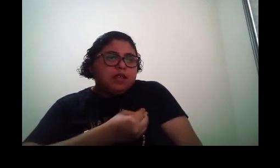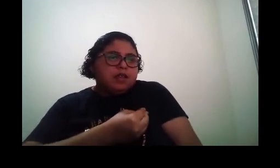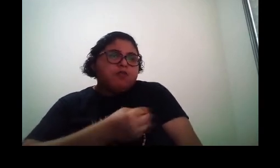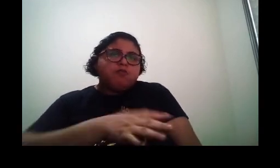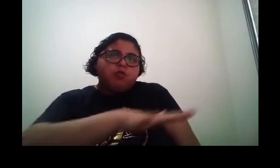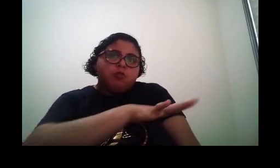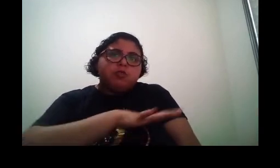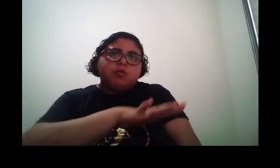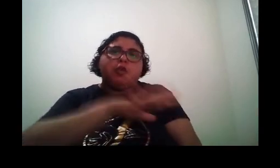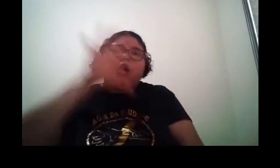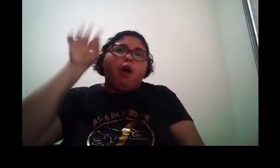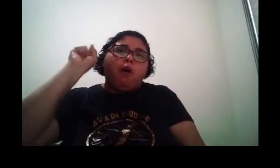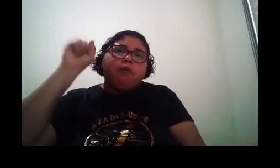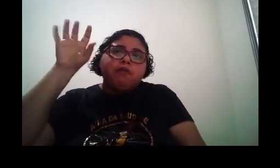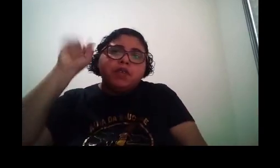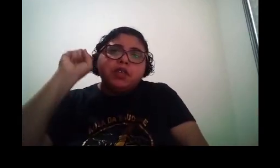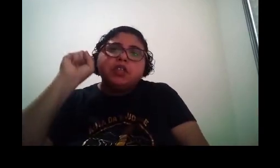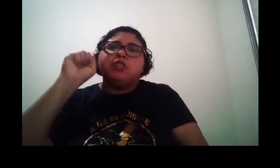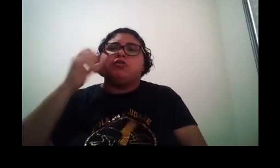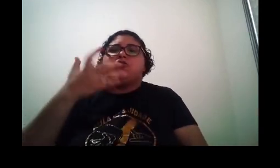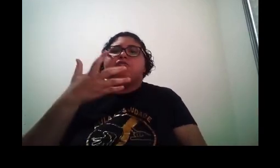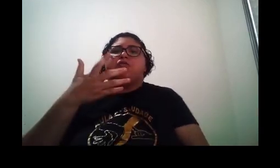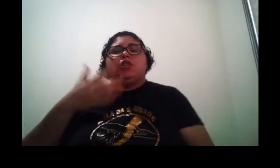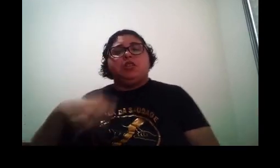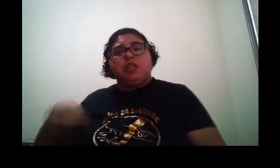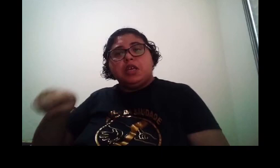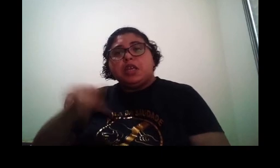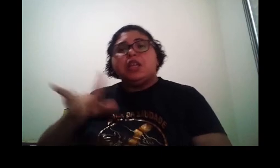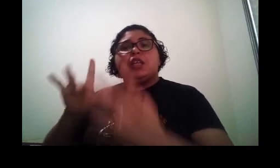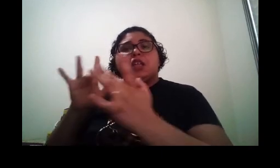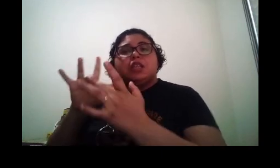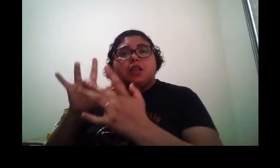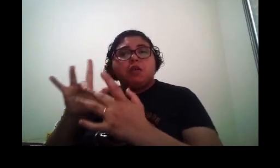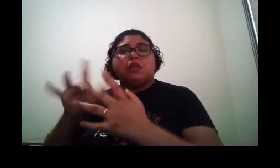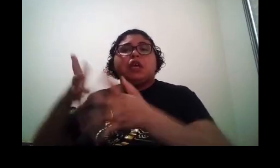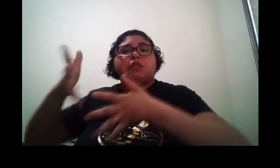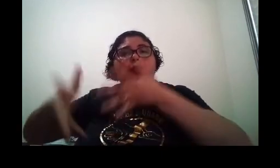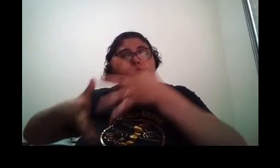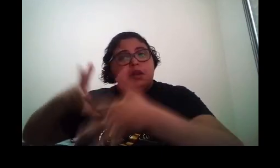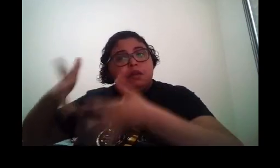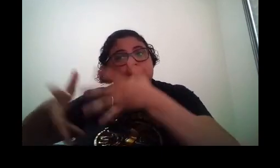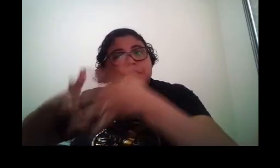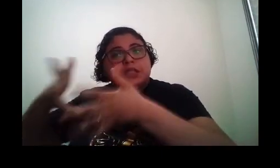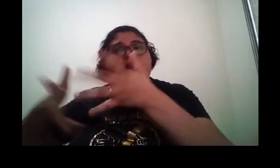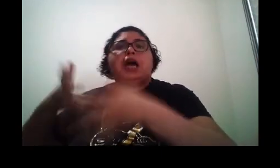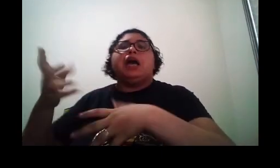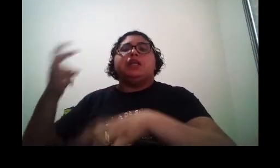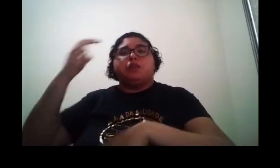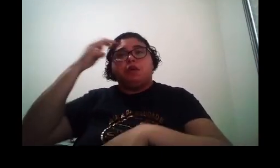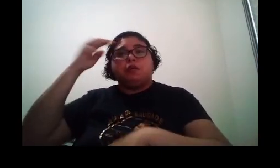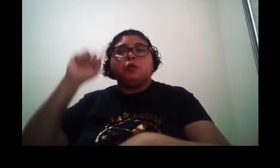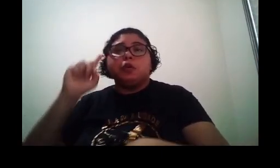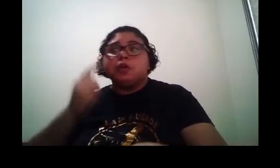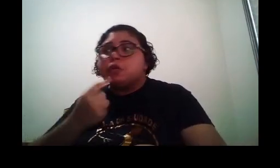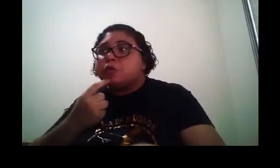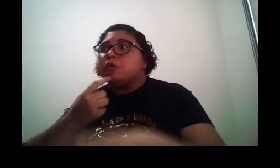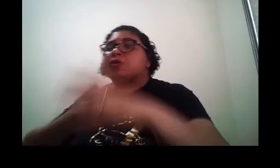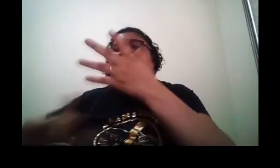né? Ouvinte ou aquele que tem contato com a língua de sinais, né? Que tem orgulho da sua cultura, né?